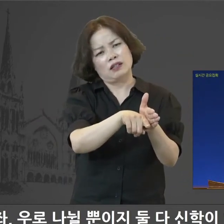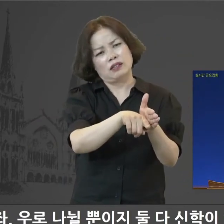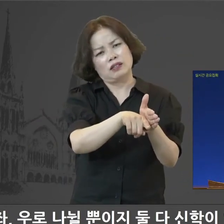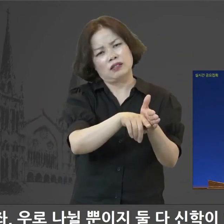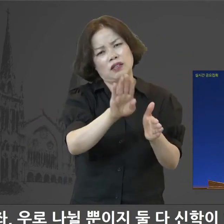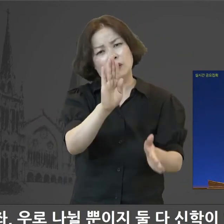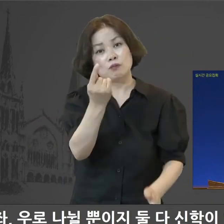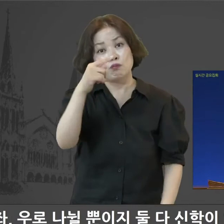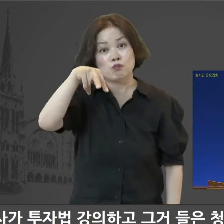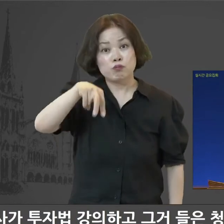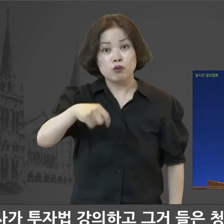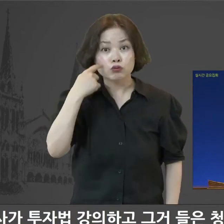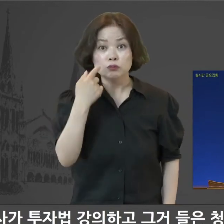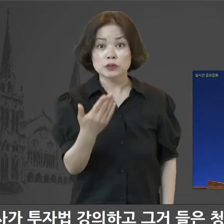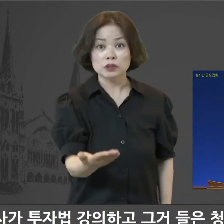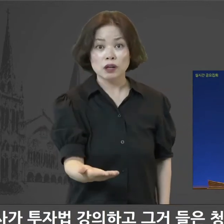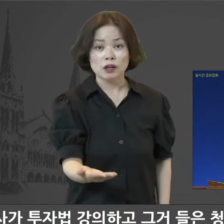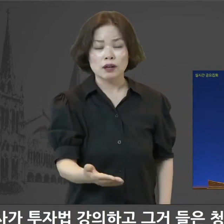보수입니까?